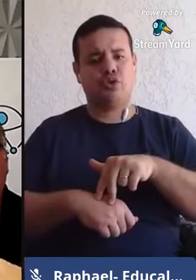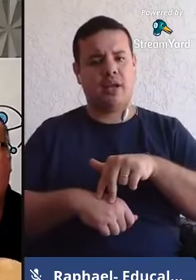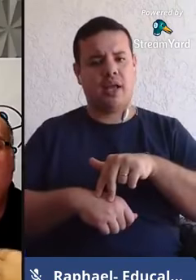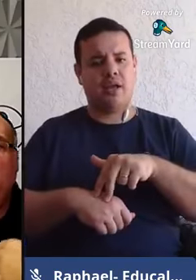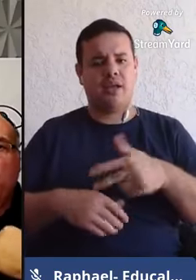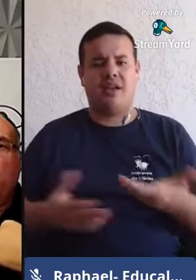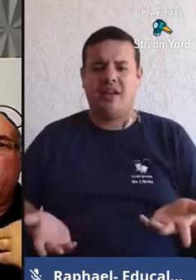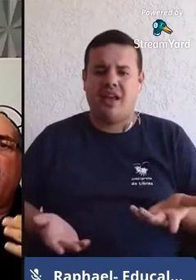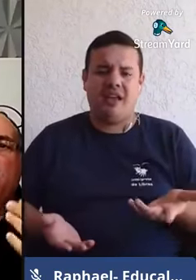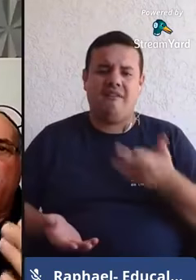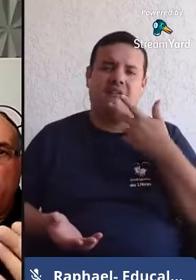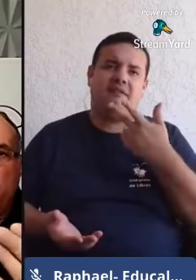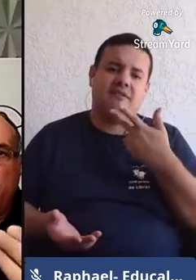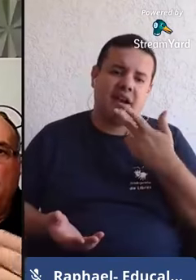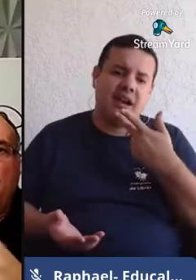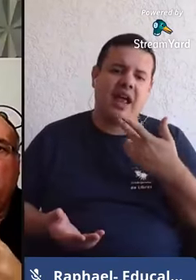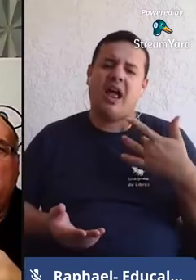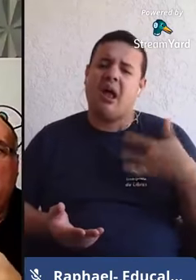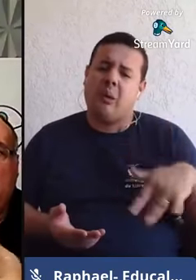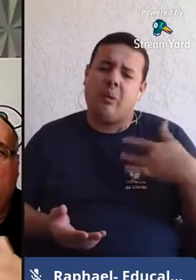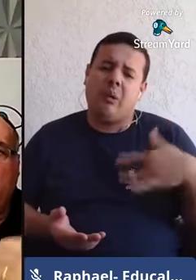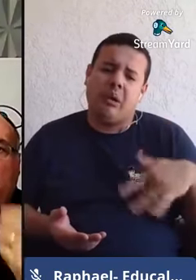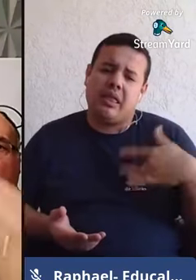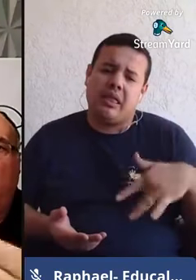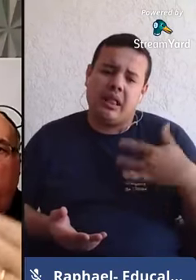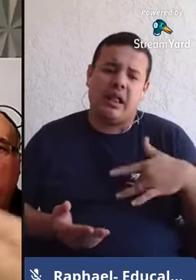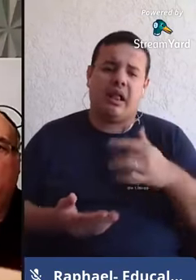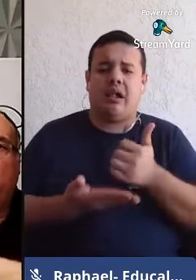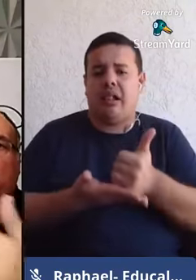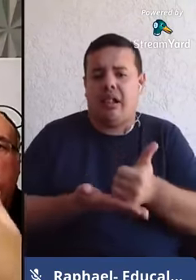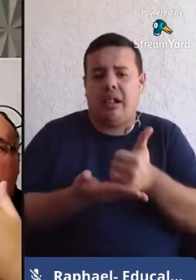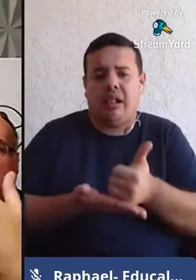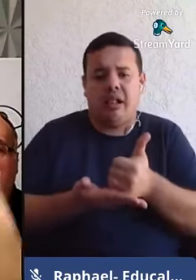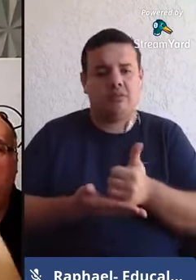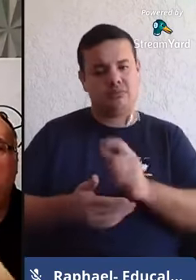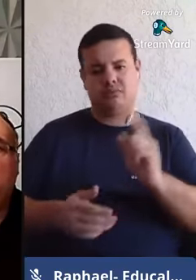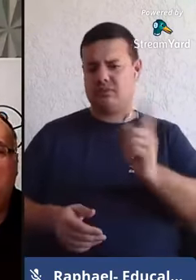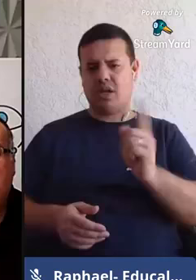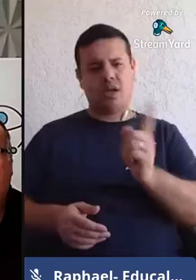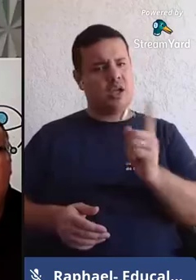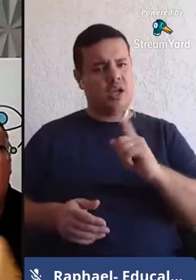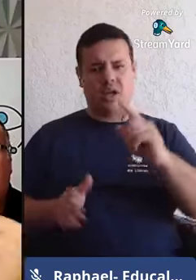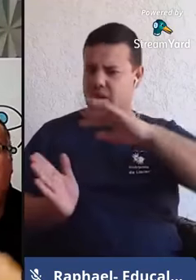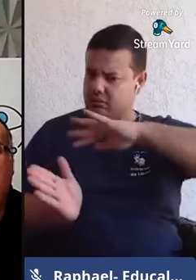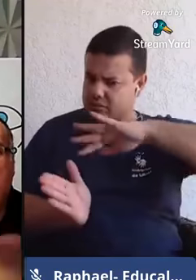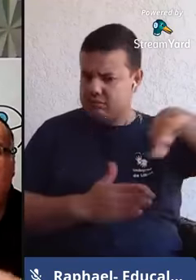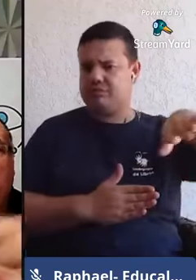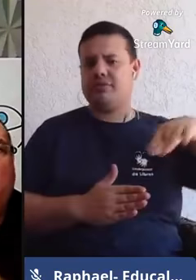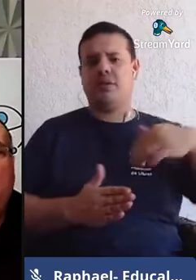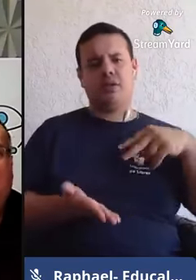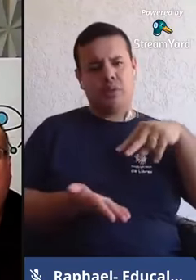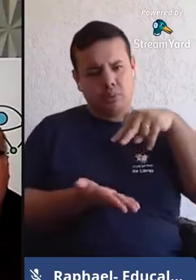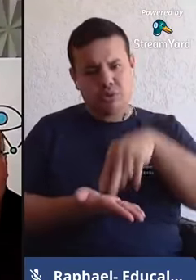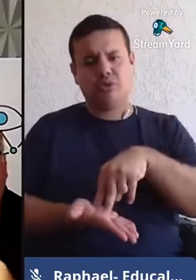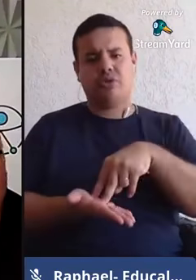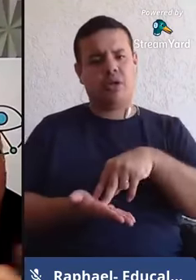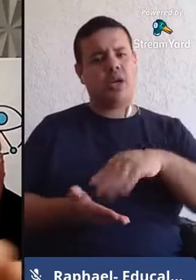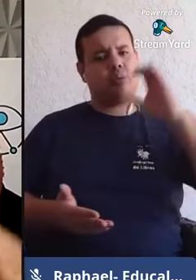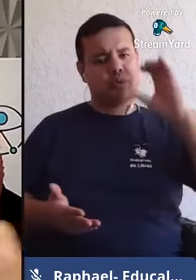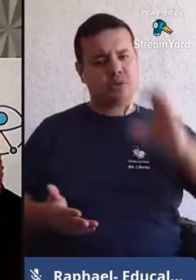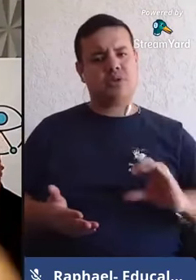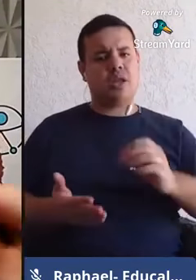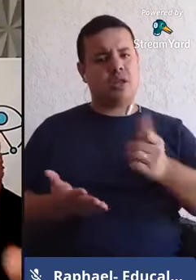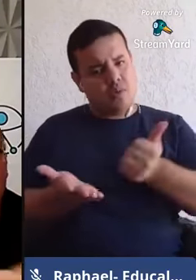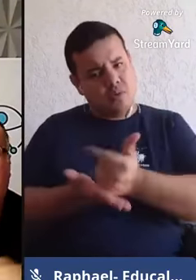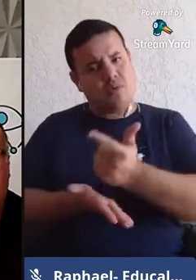troço do coitadismo. Né? A gente tem que se posicionar como pessoa com deficiência, como consumidor, como cidadão, como qualquer outro. E nós